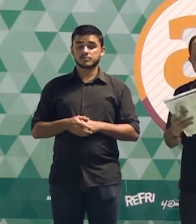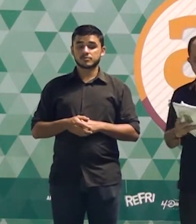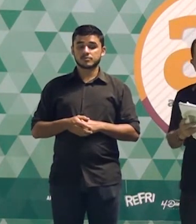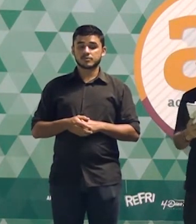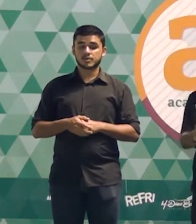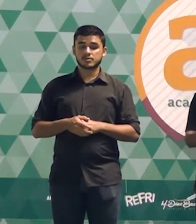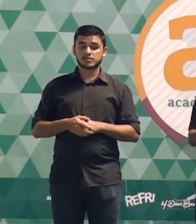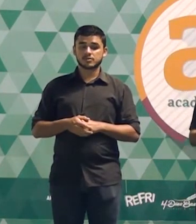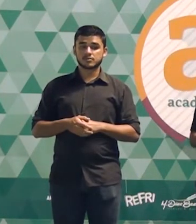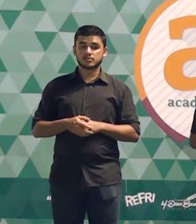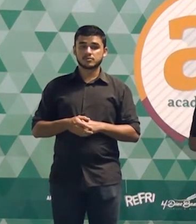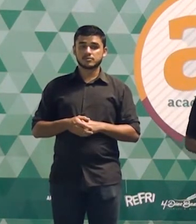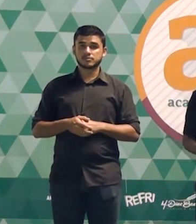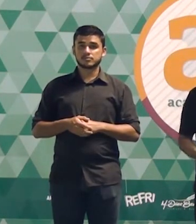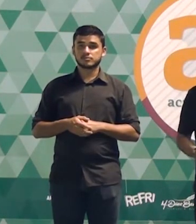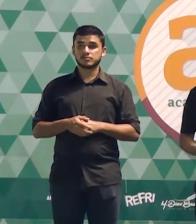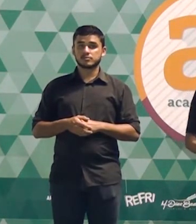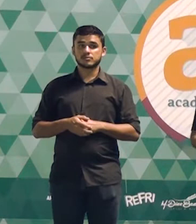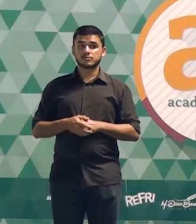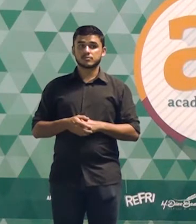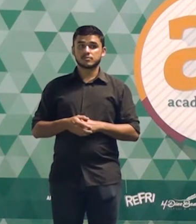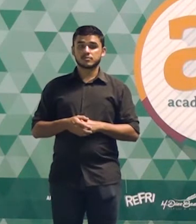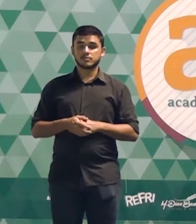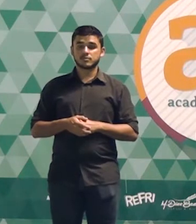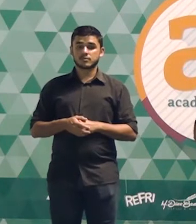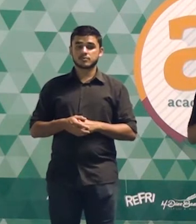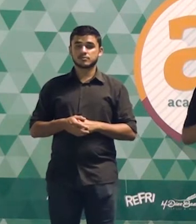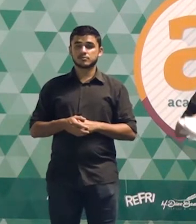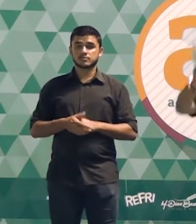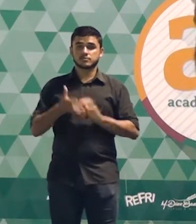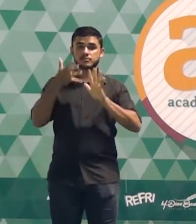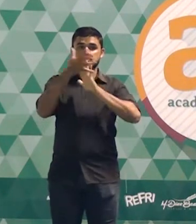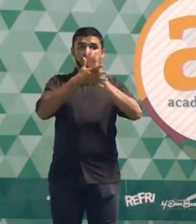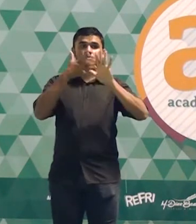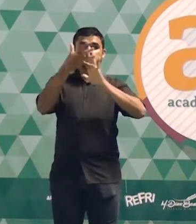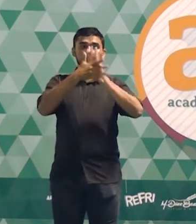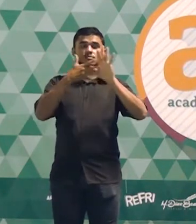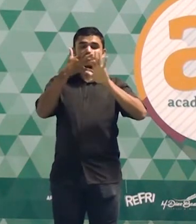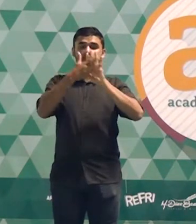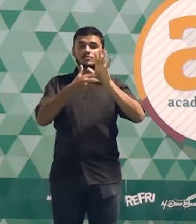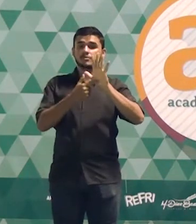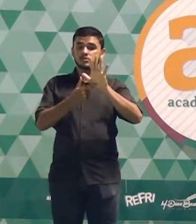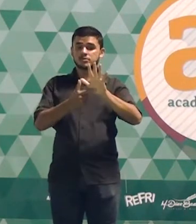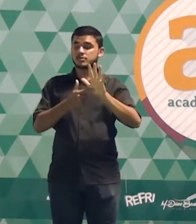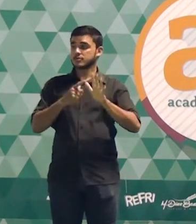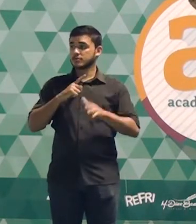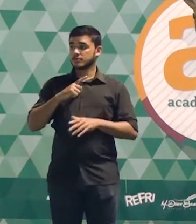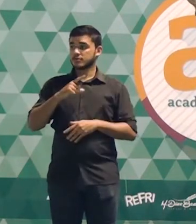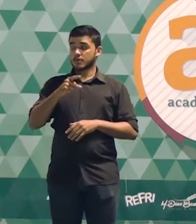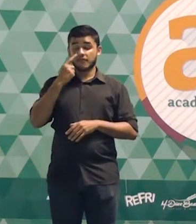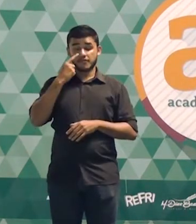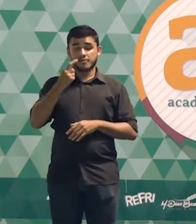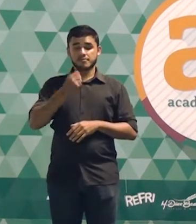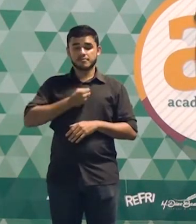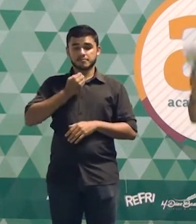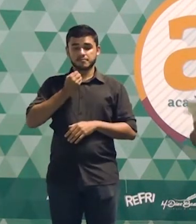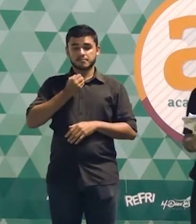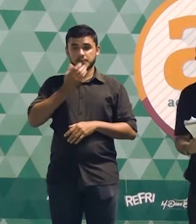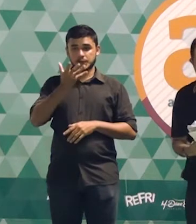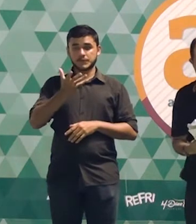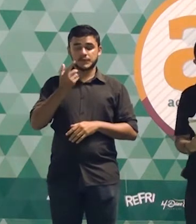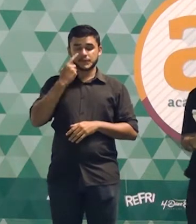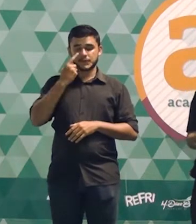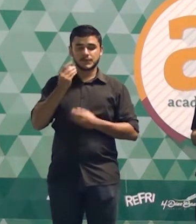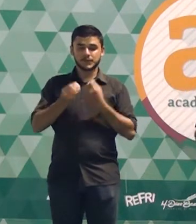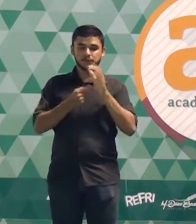Dá. Vamos ler o texto rapidinho. É da hora da estrela, da Macabeia. Quem já leu Macabeia?